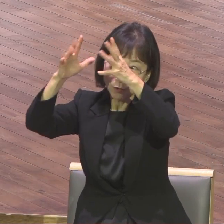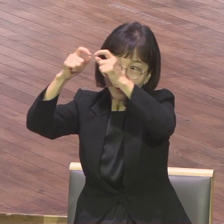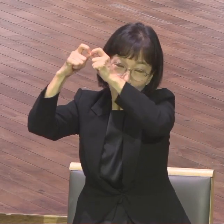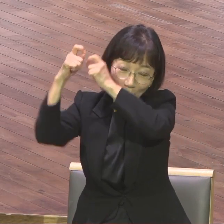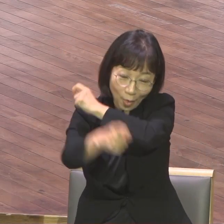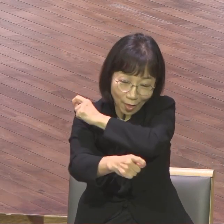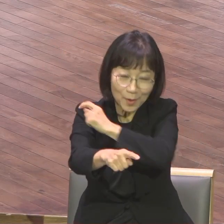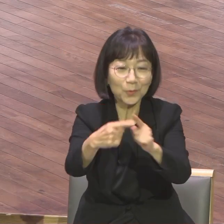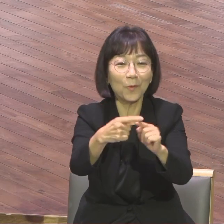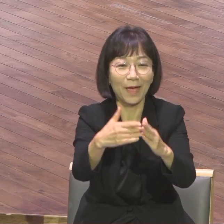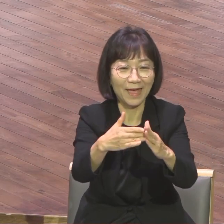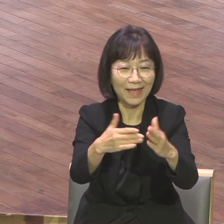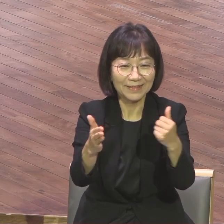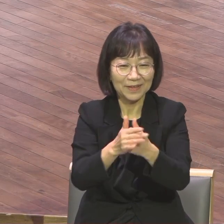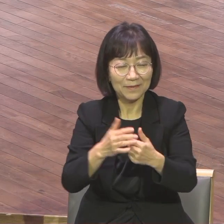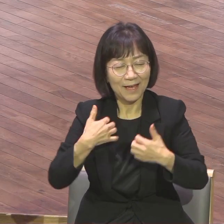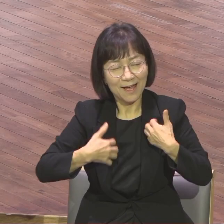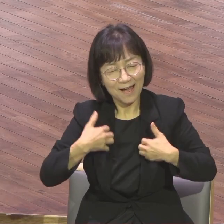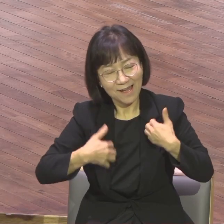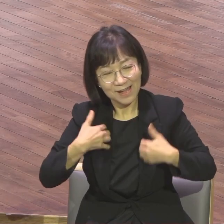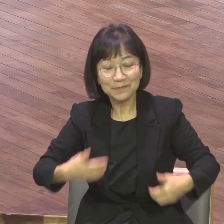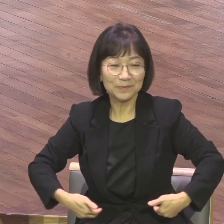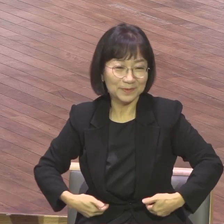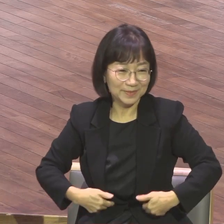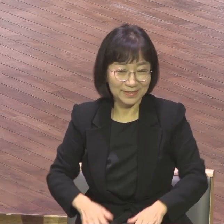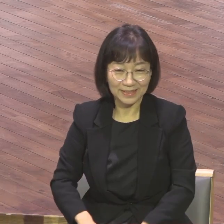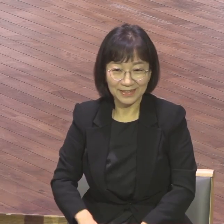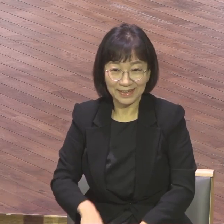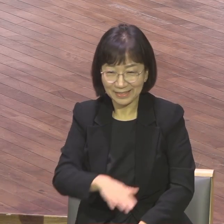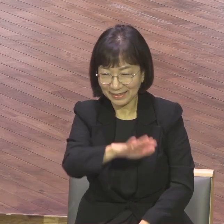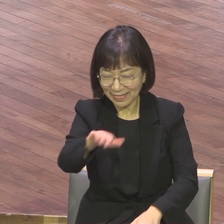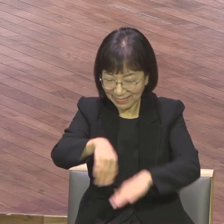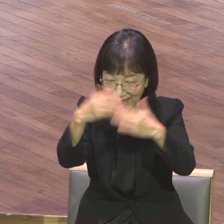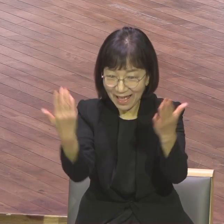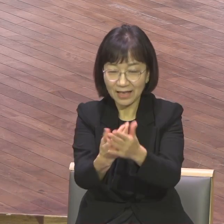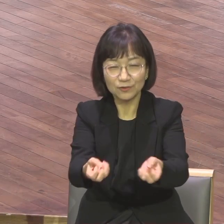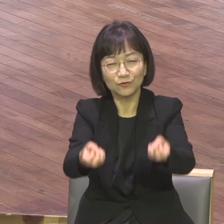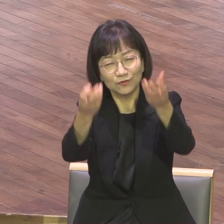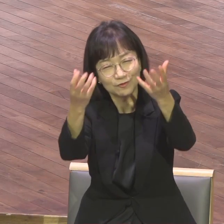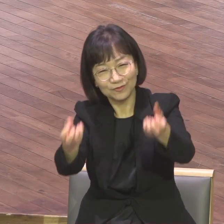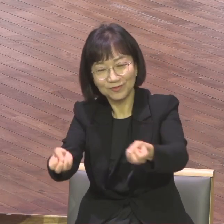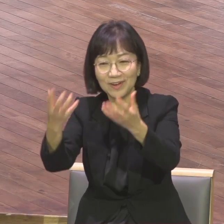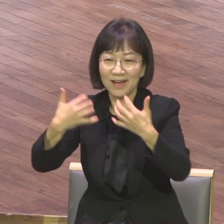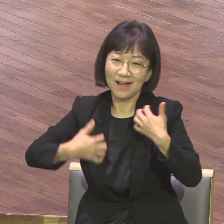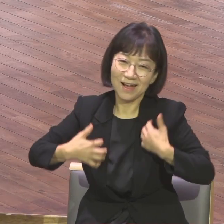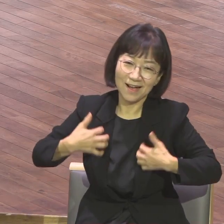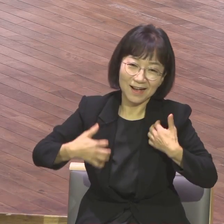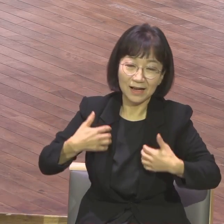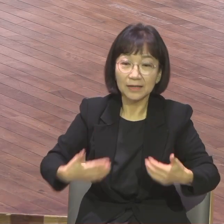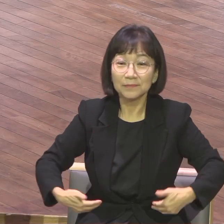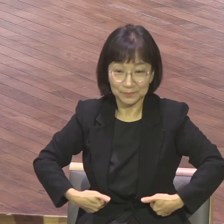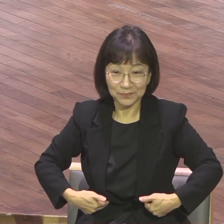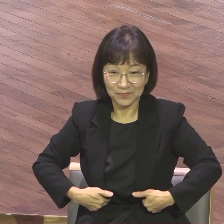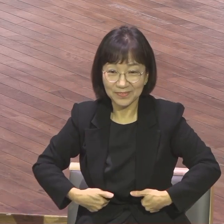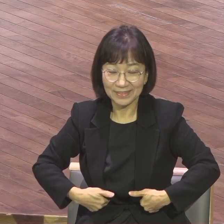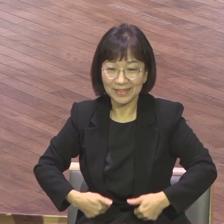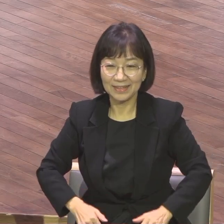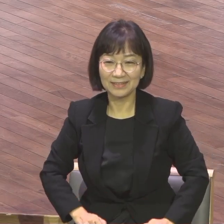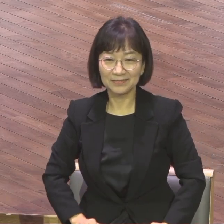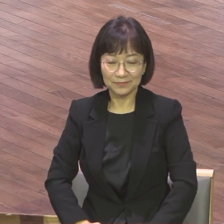여러분 심령도 또 교회 공동체도 축제가 돼야 된다. 축제.